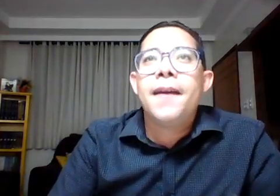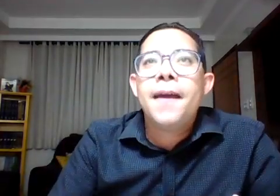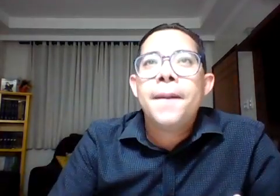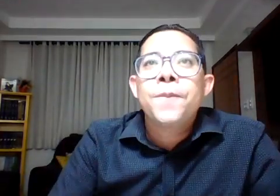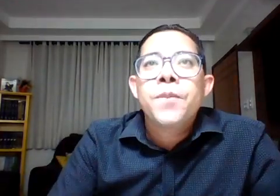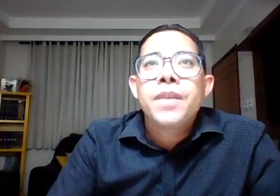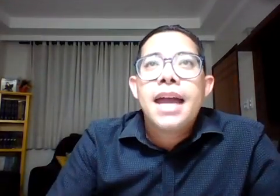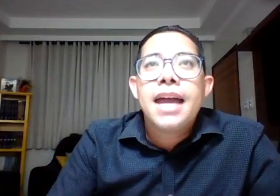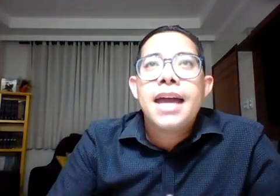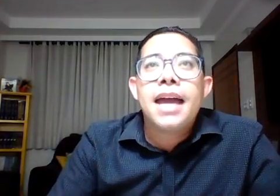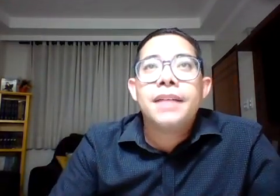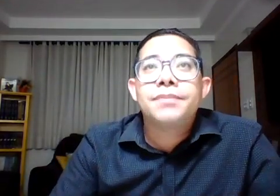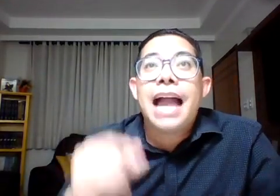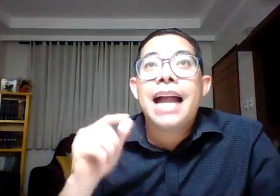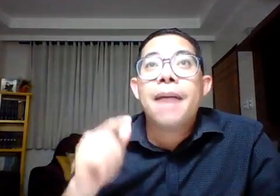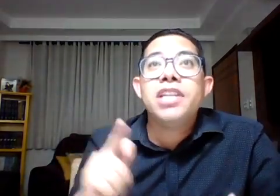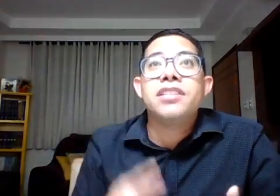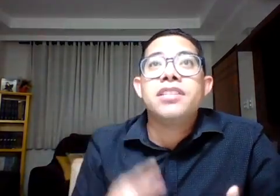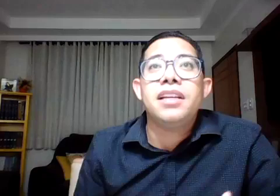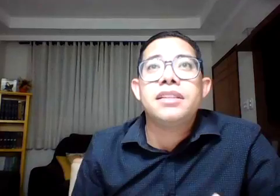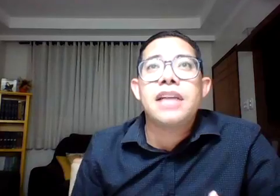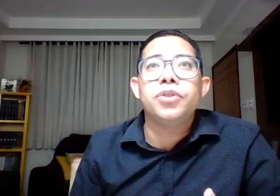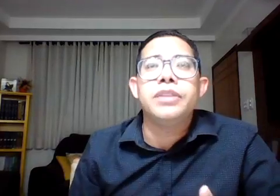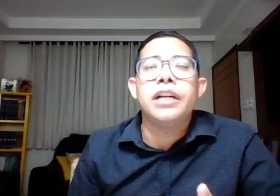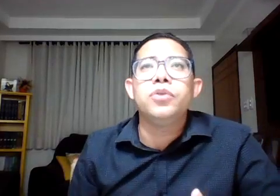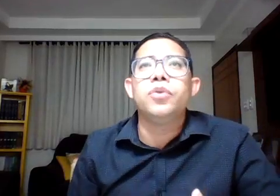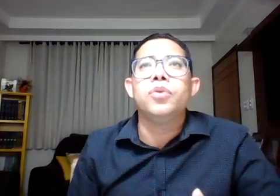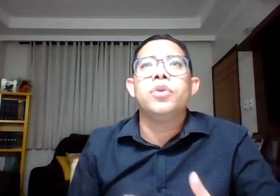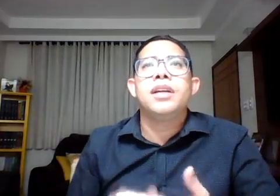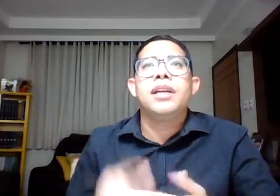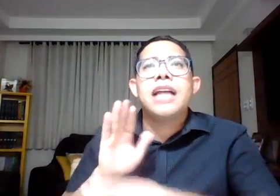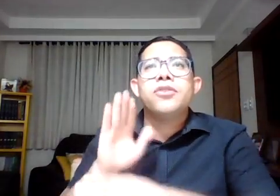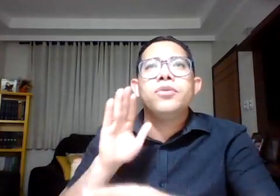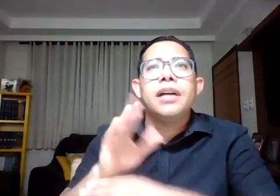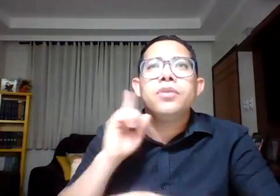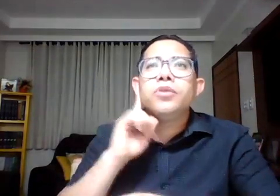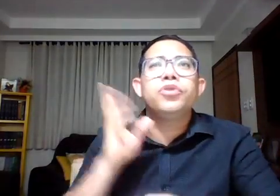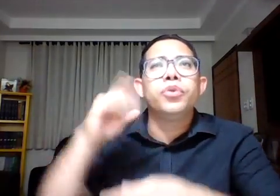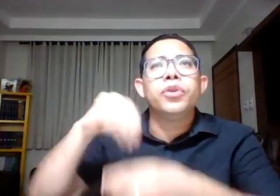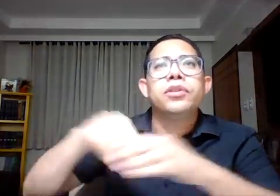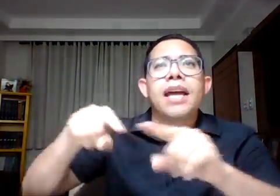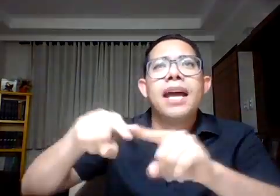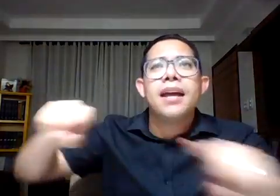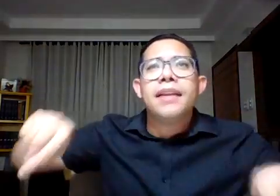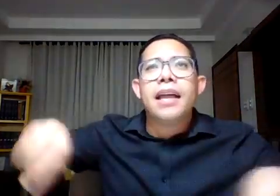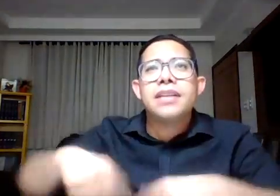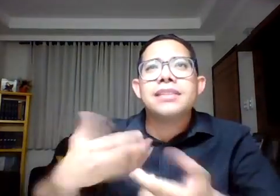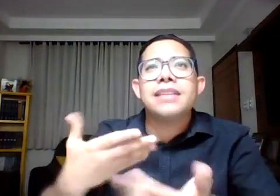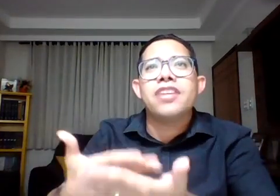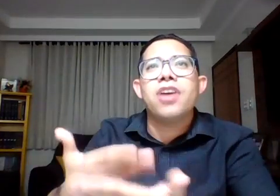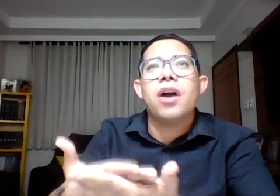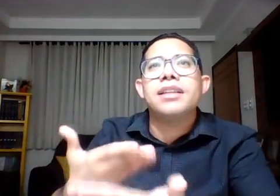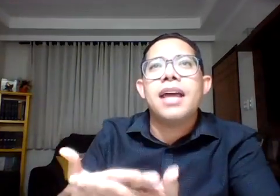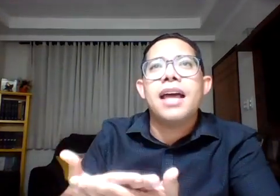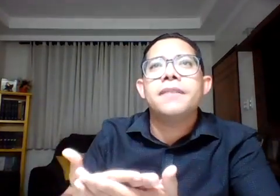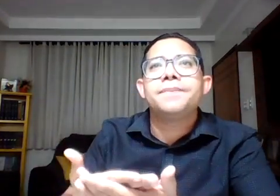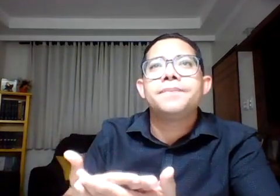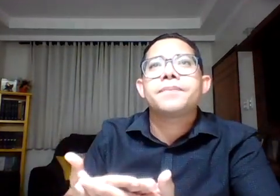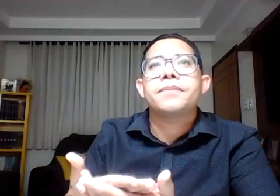né? A Gabi disse assim que está ajudando um surdo, né, dentro da sala de aula dela,